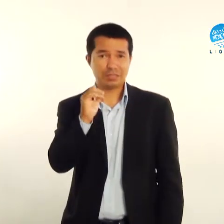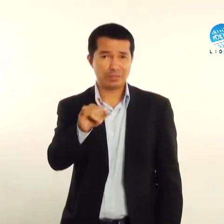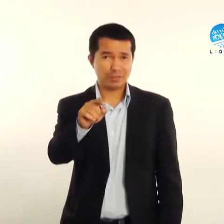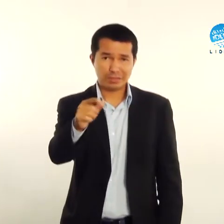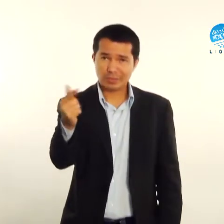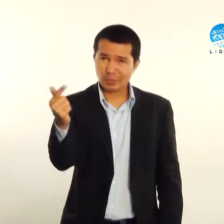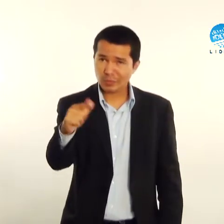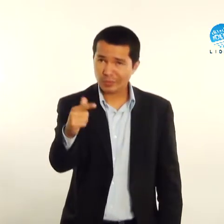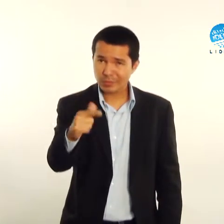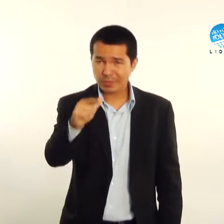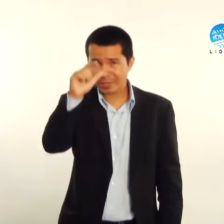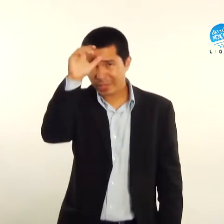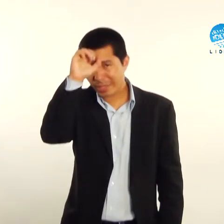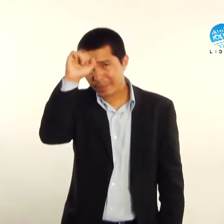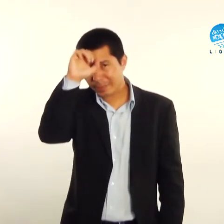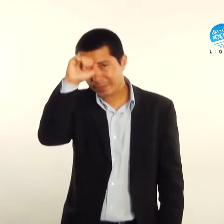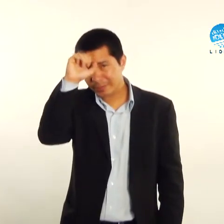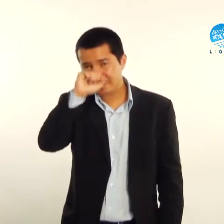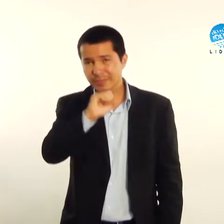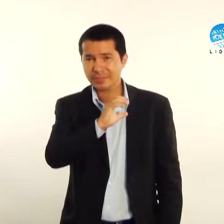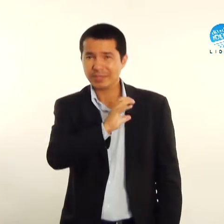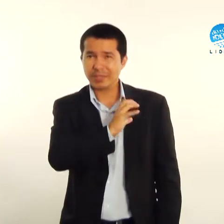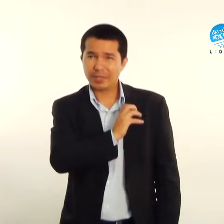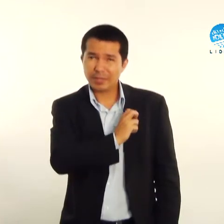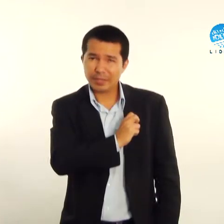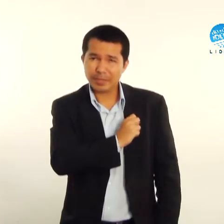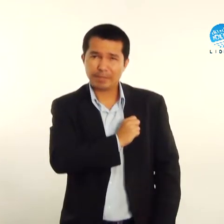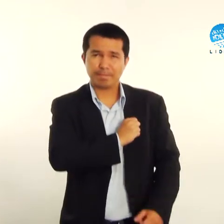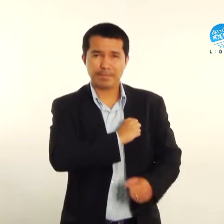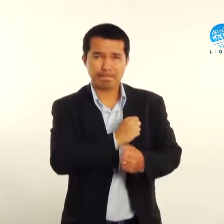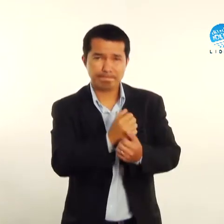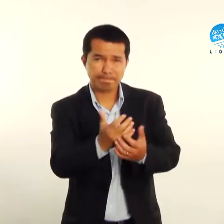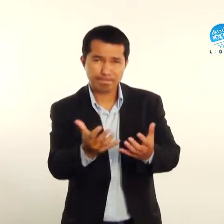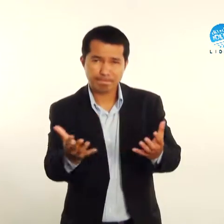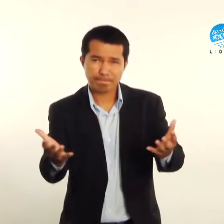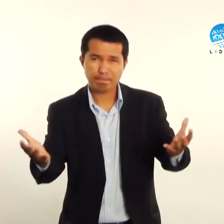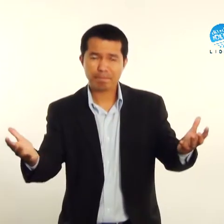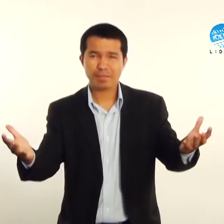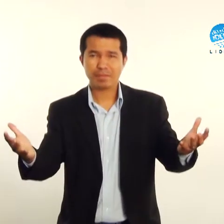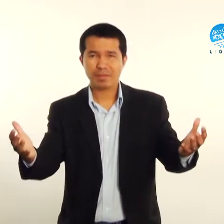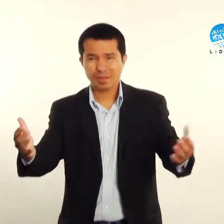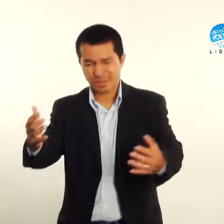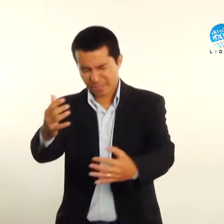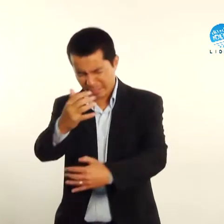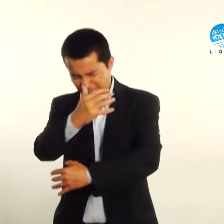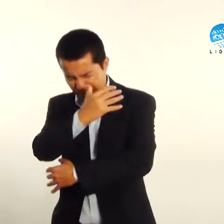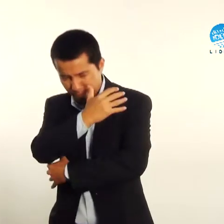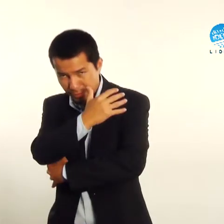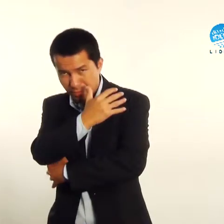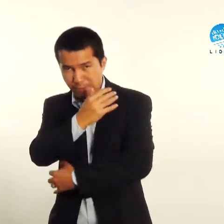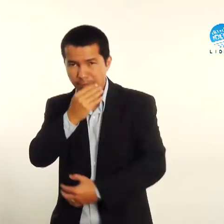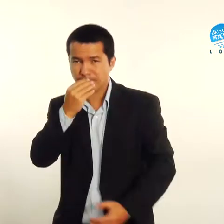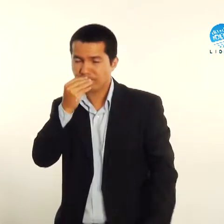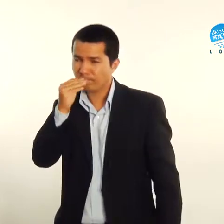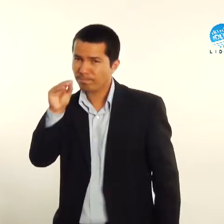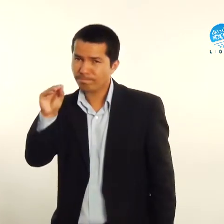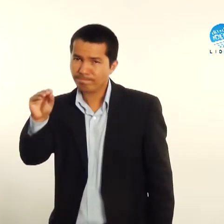Se a gente não aprender a amar, a dar um abraço, a dar um